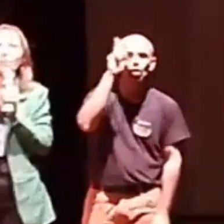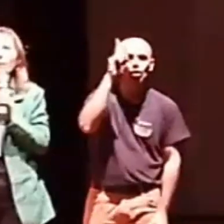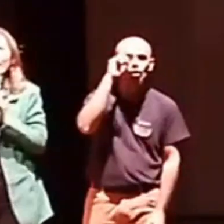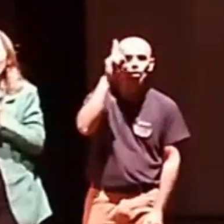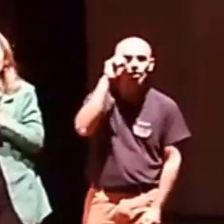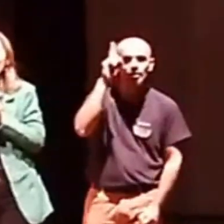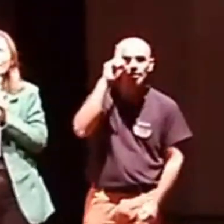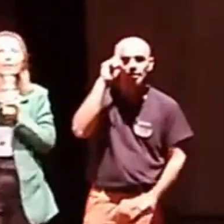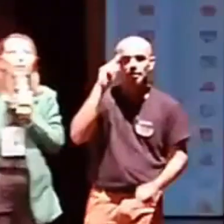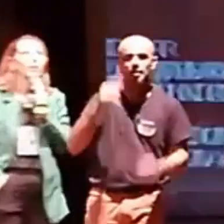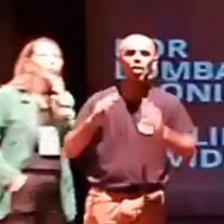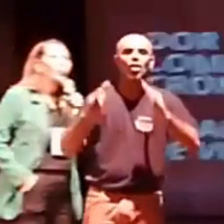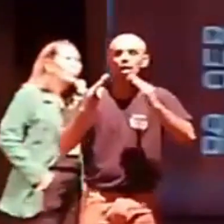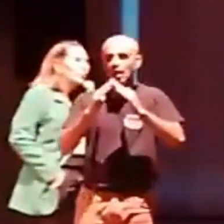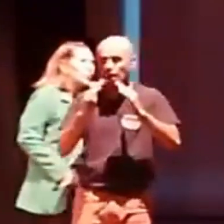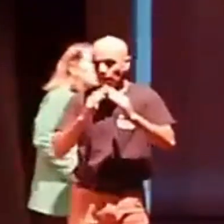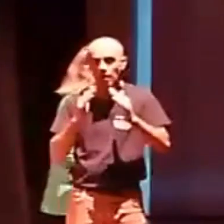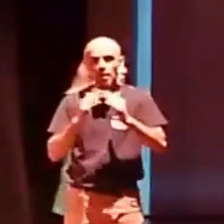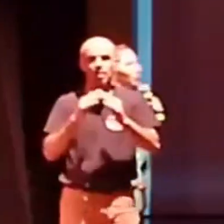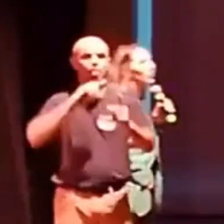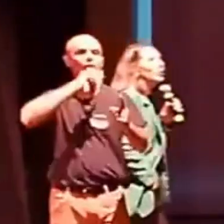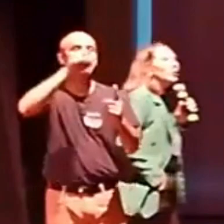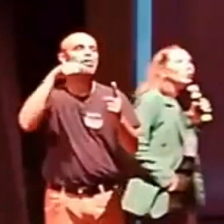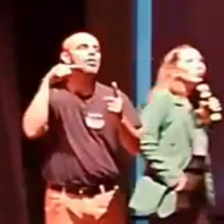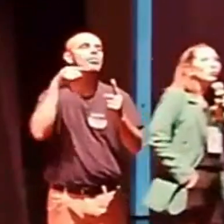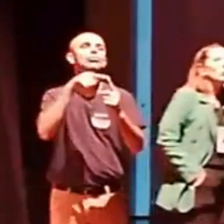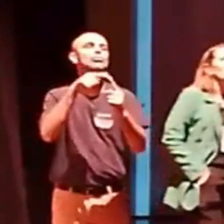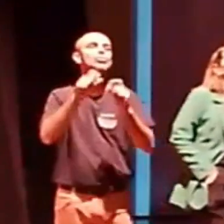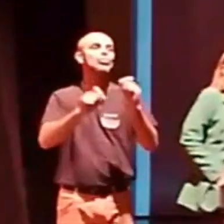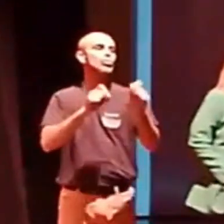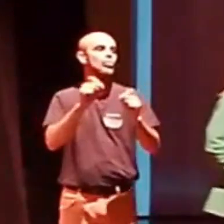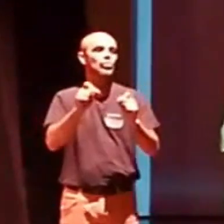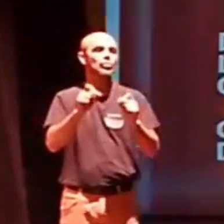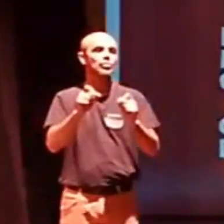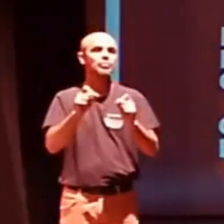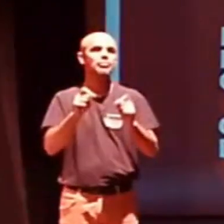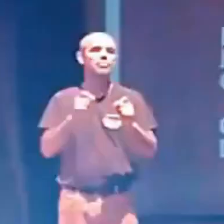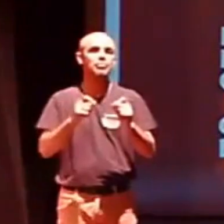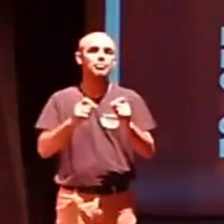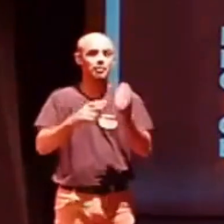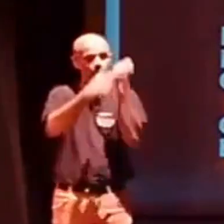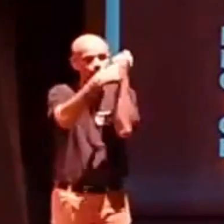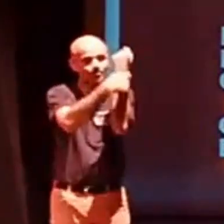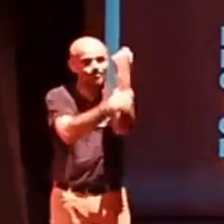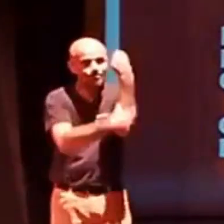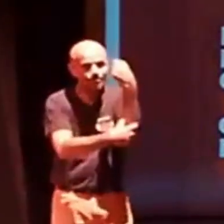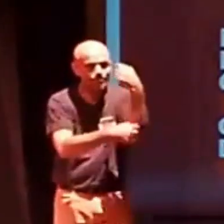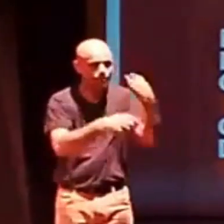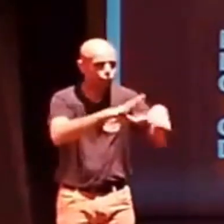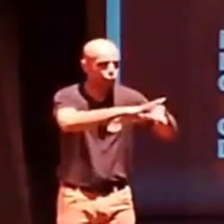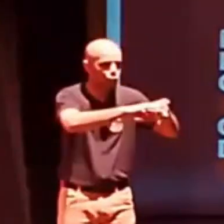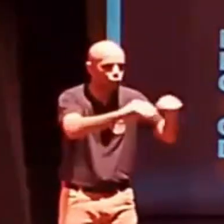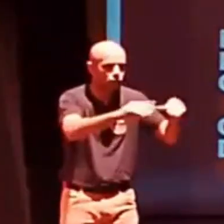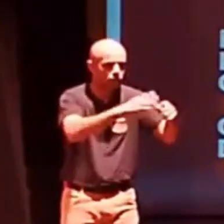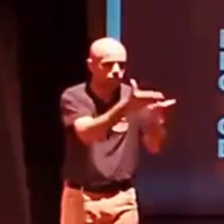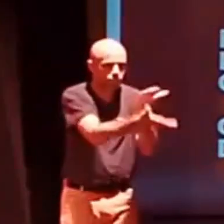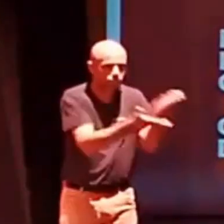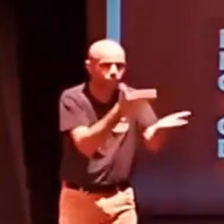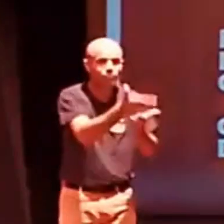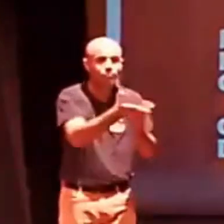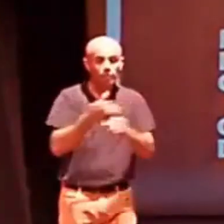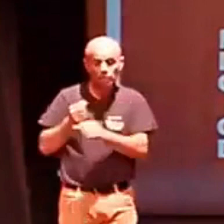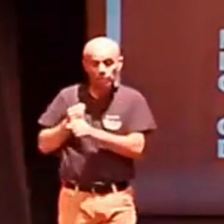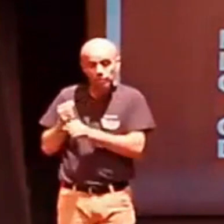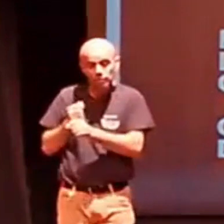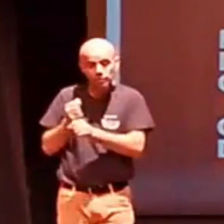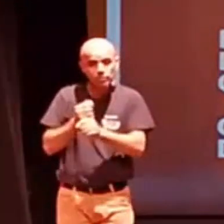eu saio da minha casa com o objetivo de tirar a dor das pessoas. E ao longo desses anos